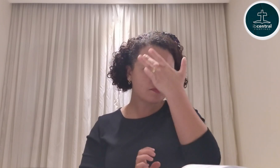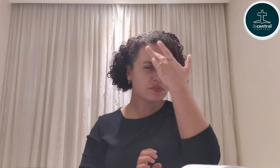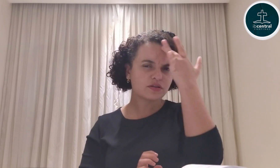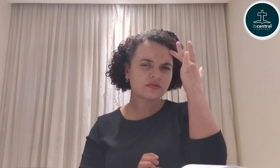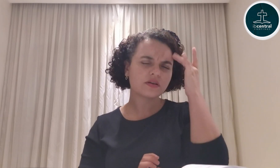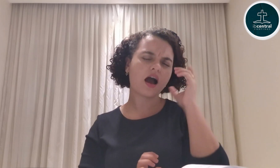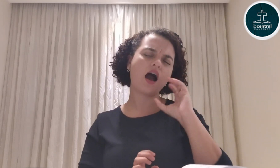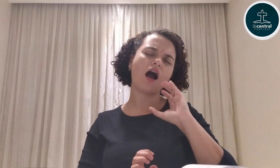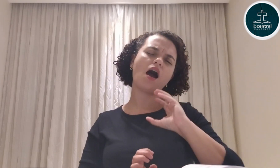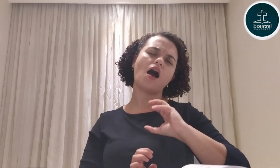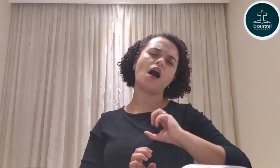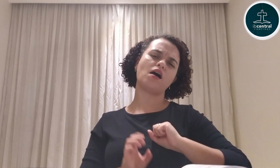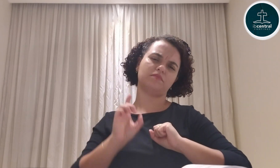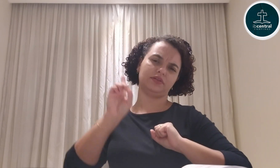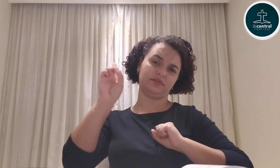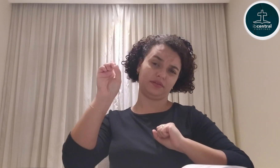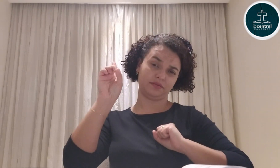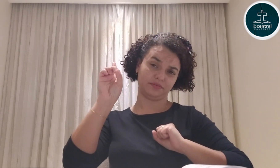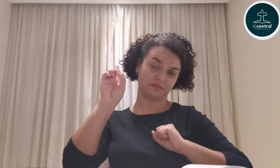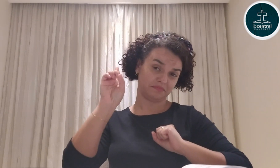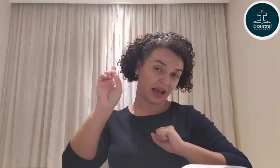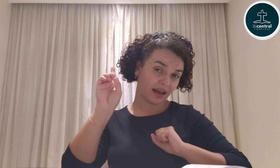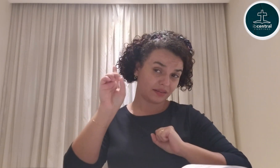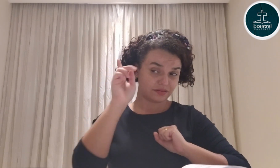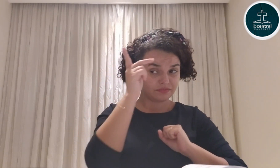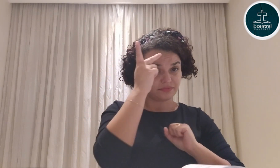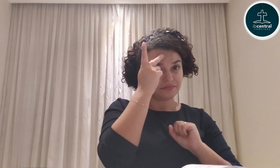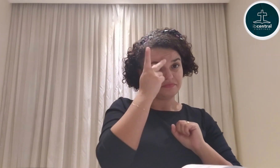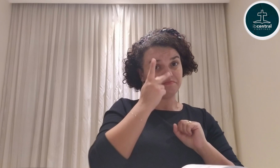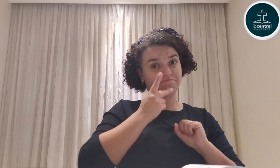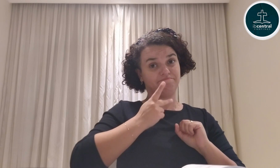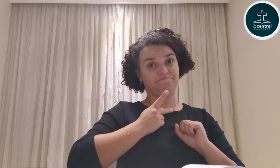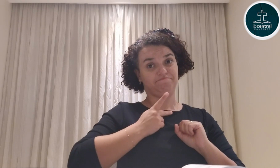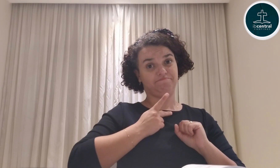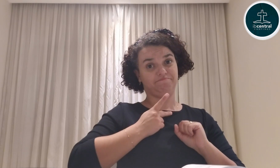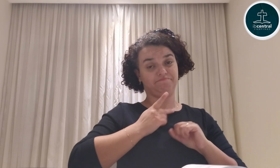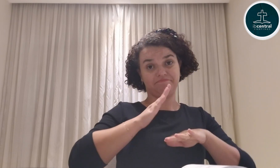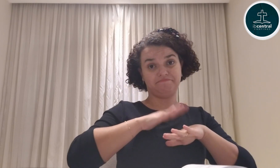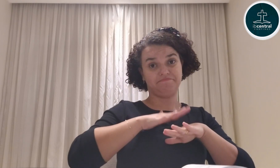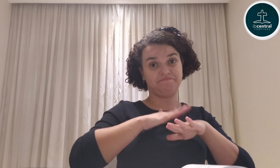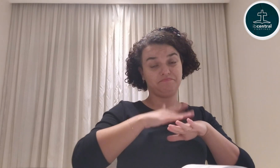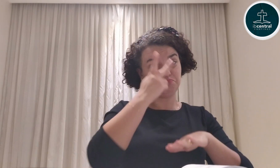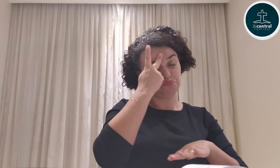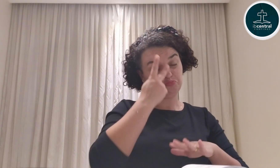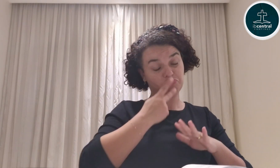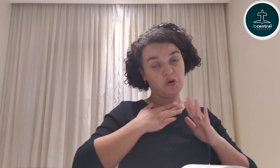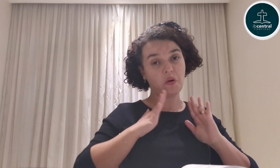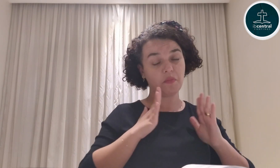A vida de Caim é como uma pessoa que ama a Deus, mas quer fazer as coisas da